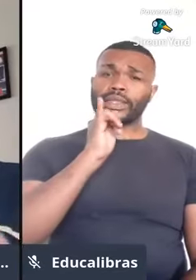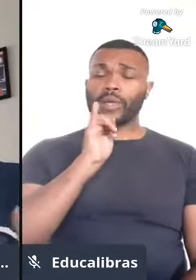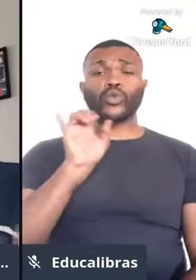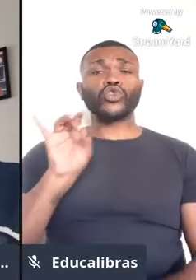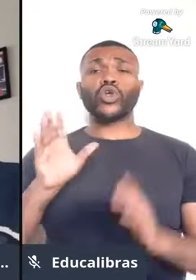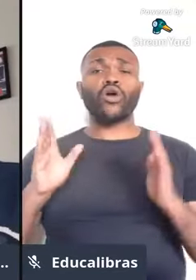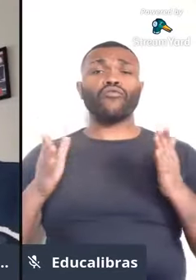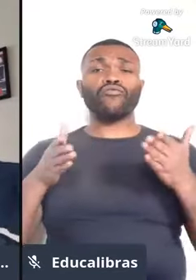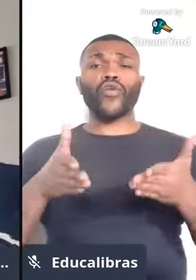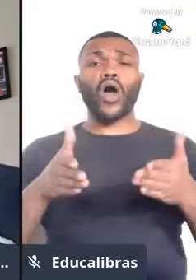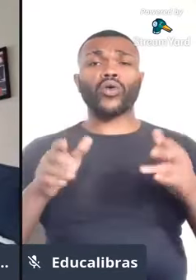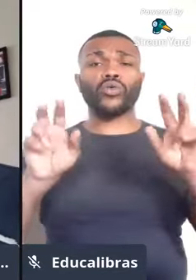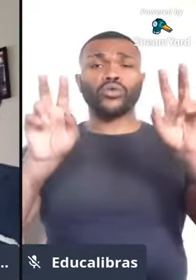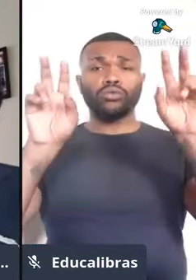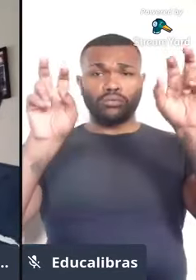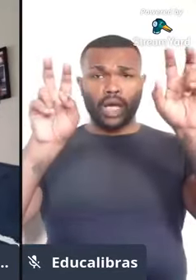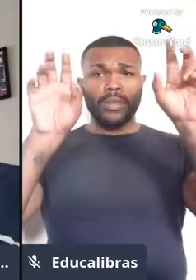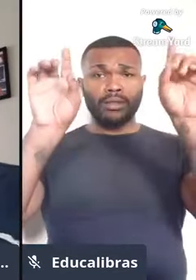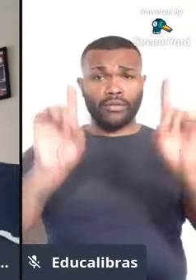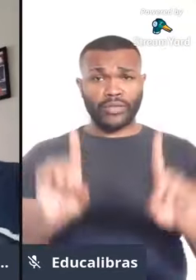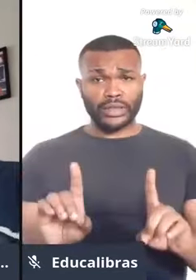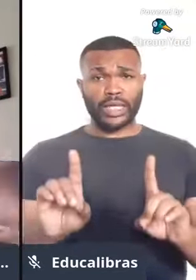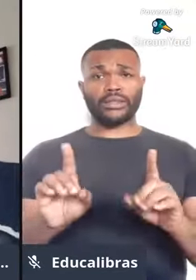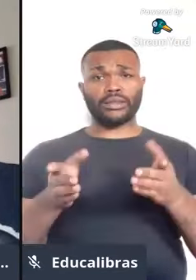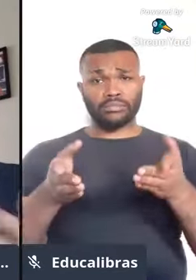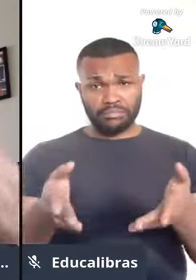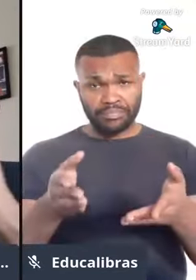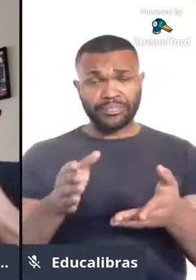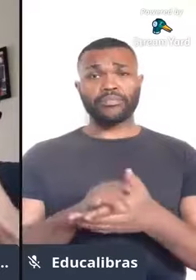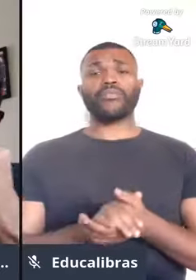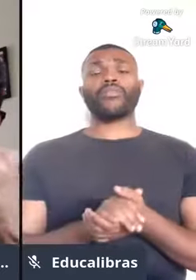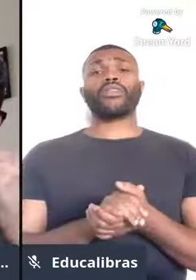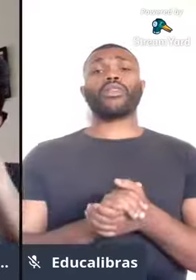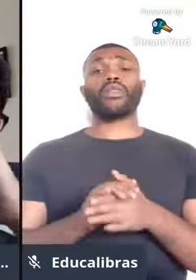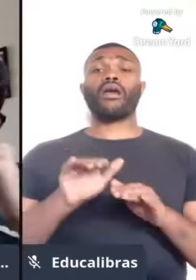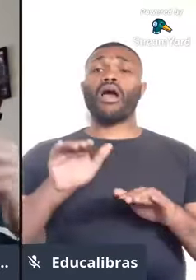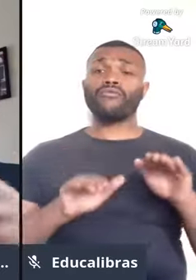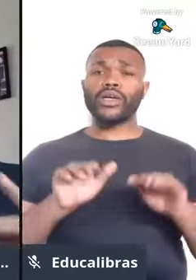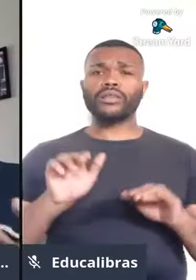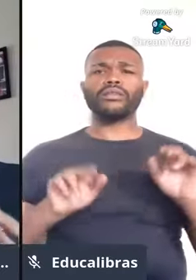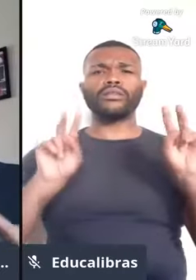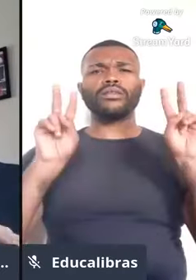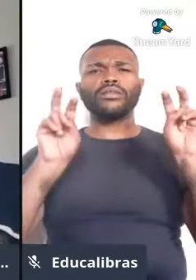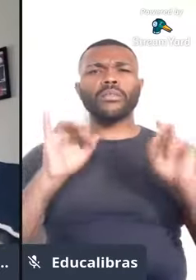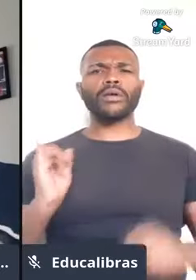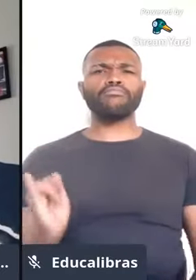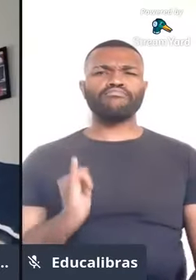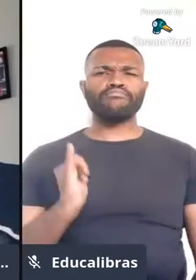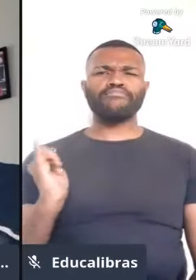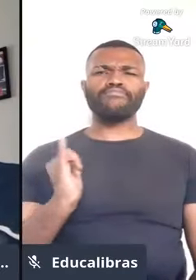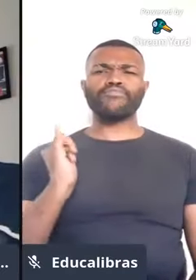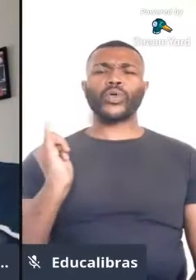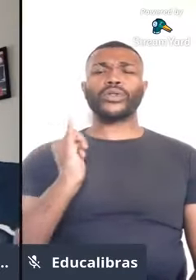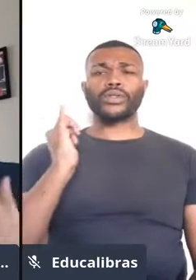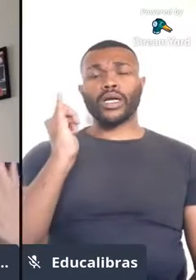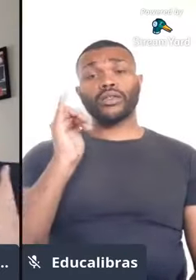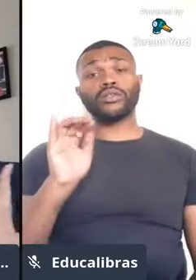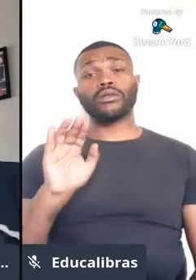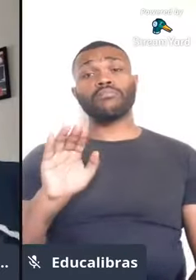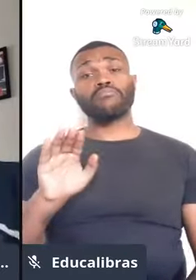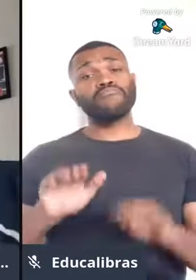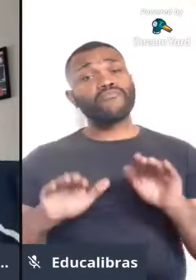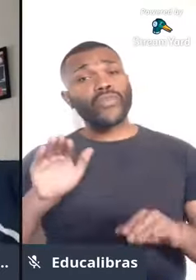quando tem uma pessoa com deficiência, o foco é a deficiência. E aí você tem, às vezes, temas muito importantes que perdem a discussão